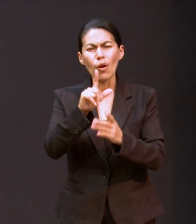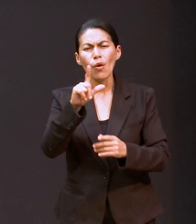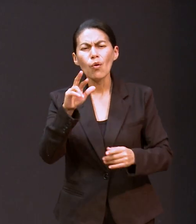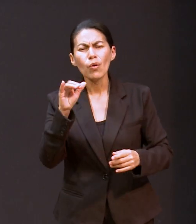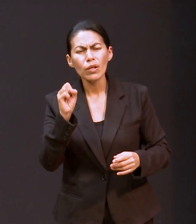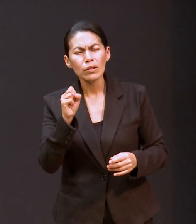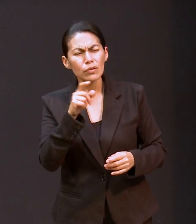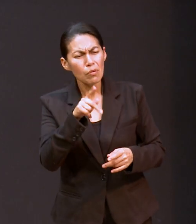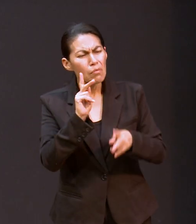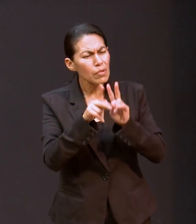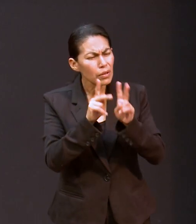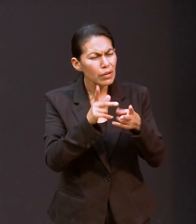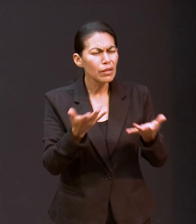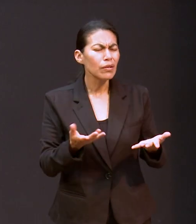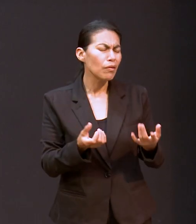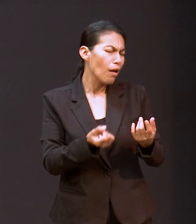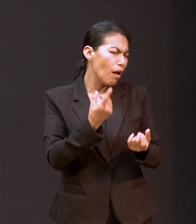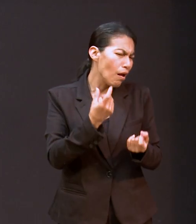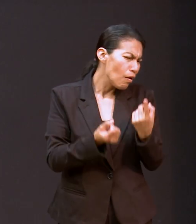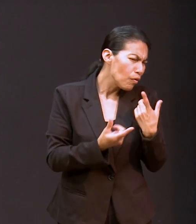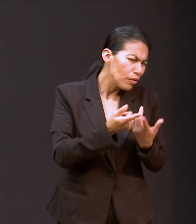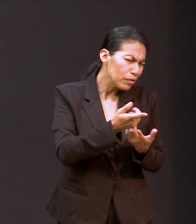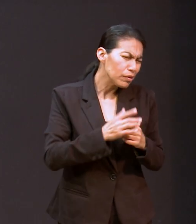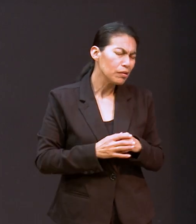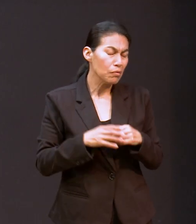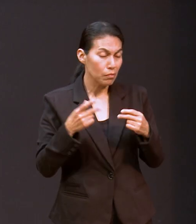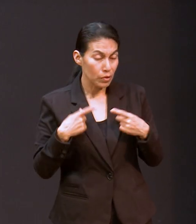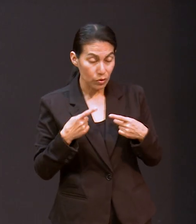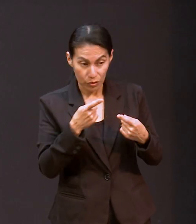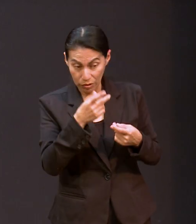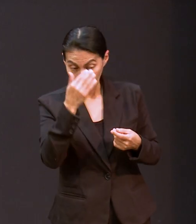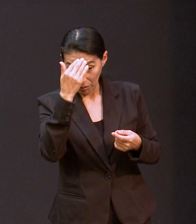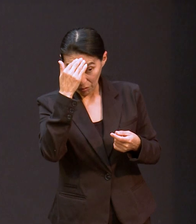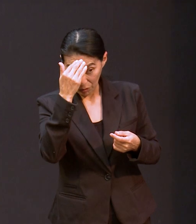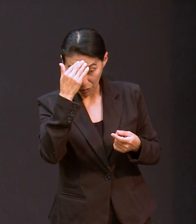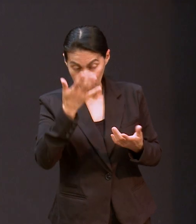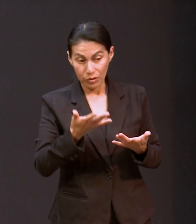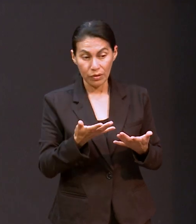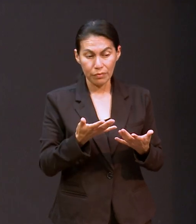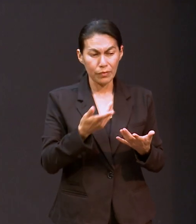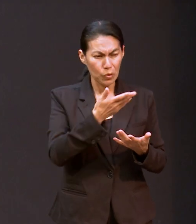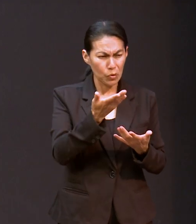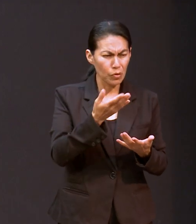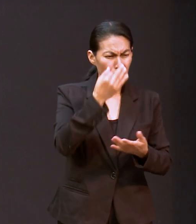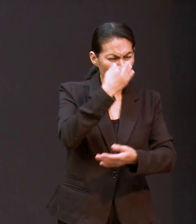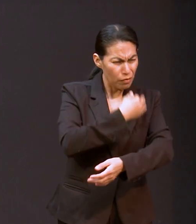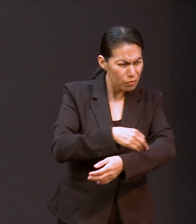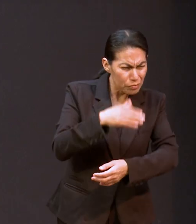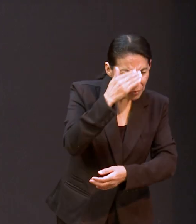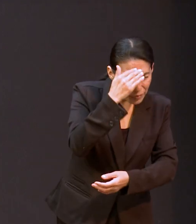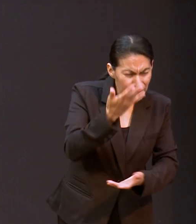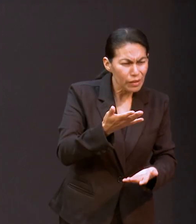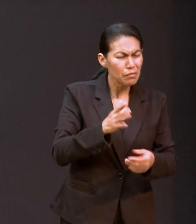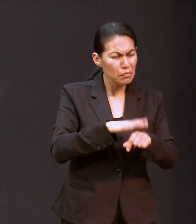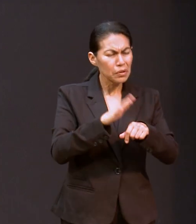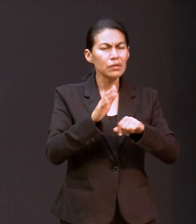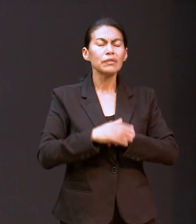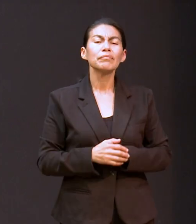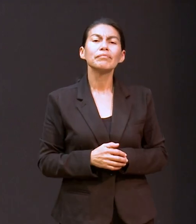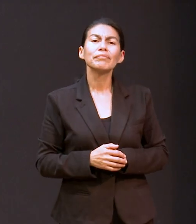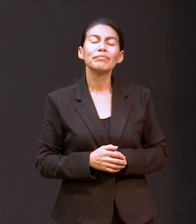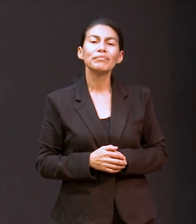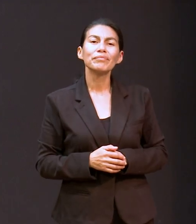cuéntanos algo de ti para que las personas te conozcan te te familiaricen